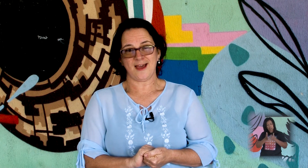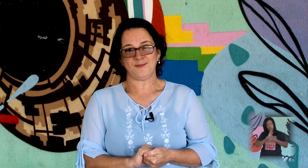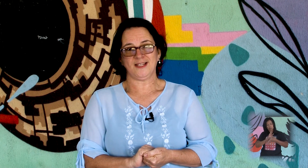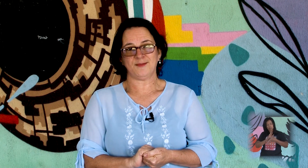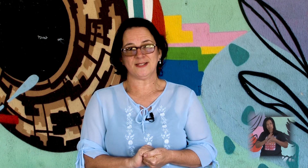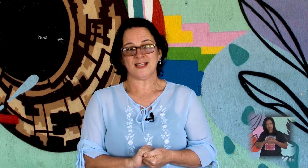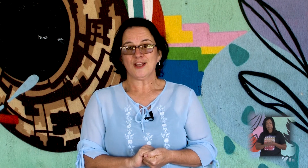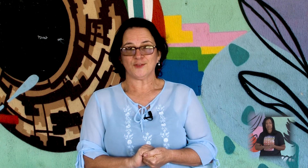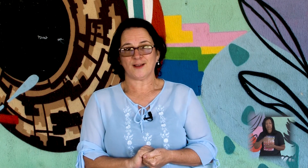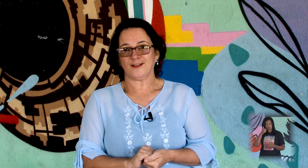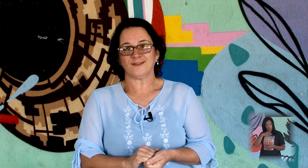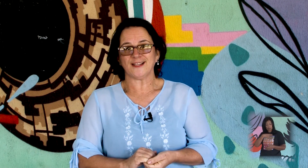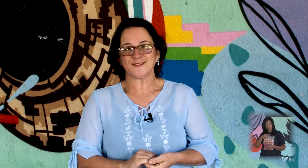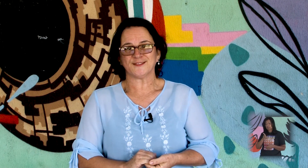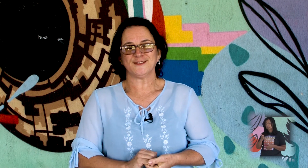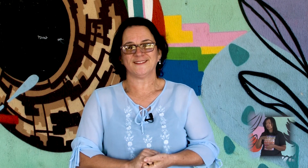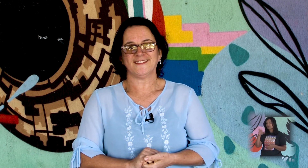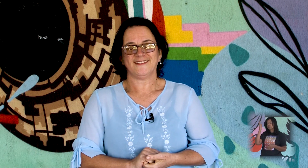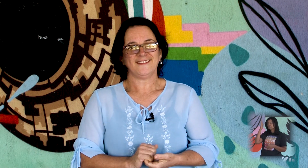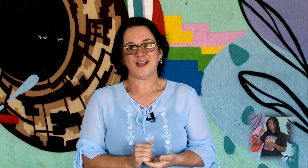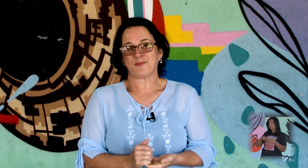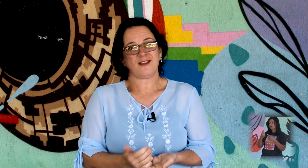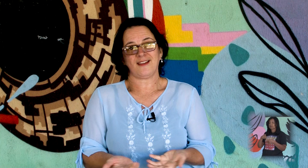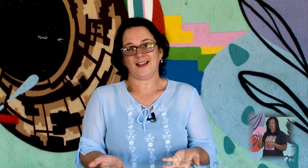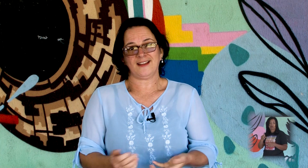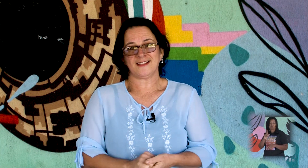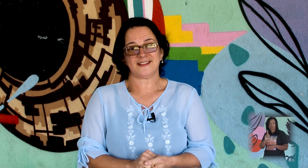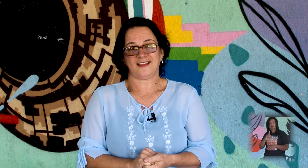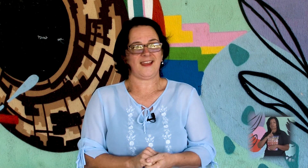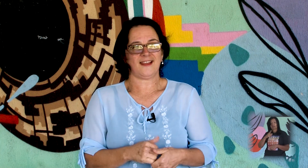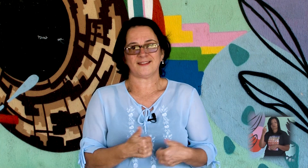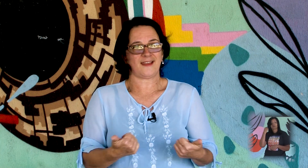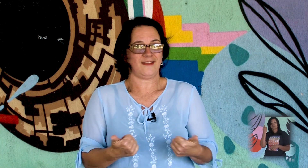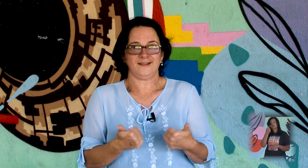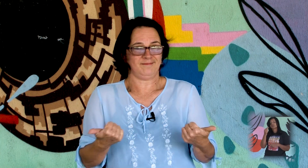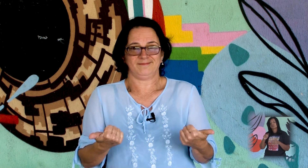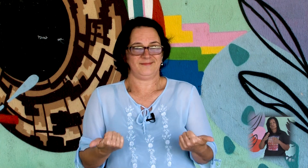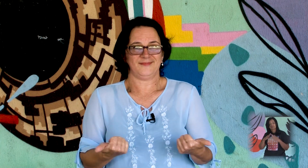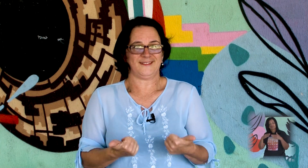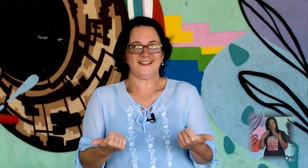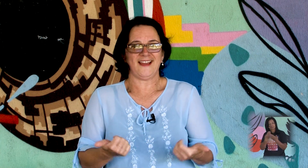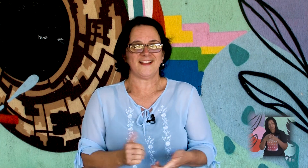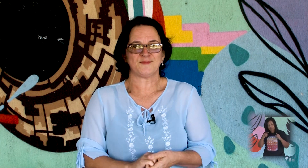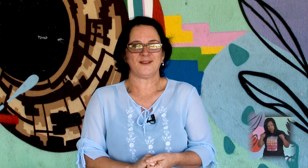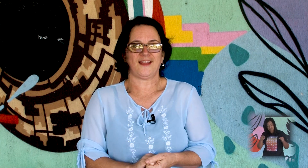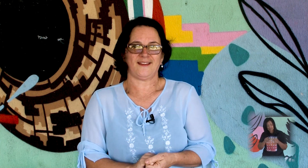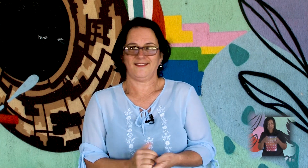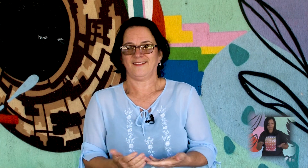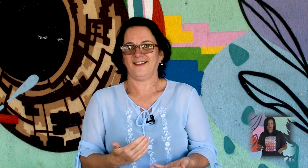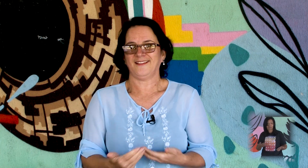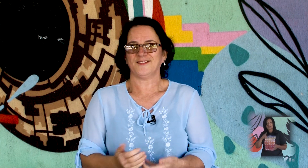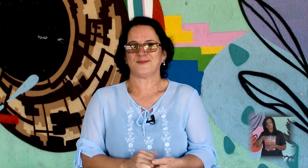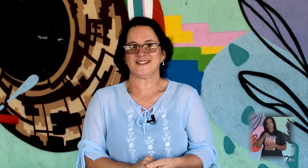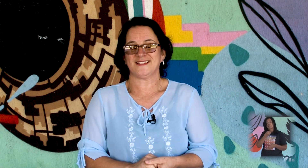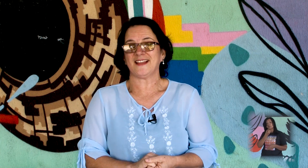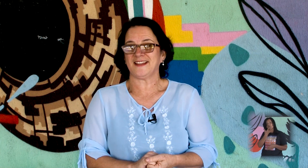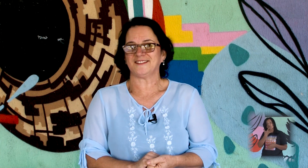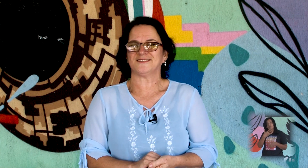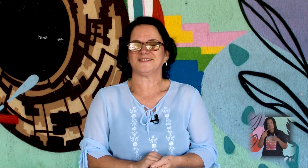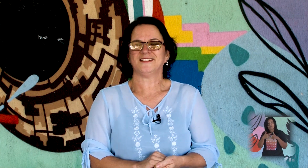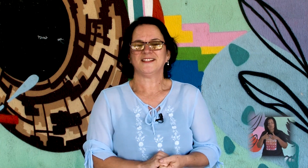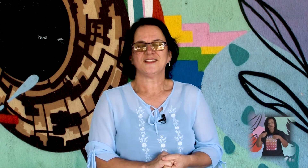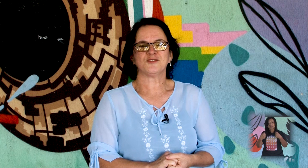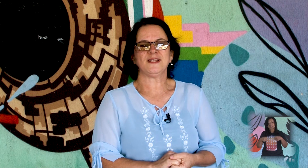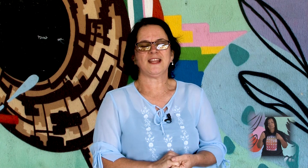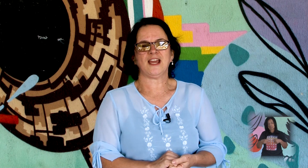ela sabe Libras, só que ela não tem surdo, né? Ela ia sair nota 10, porque, né? Não precisaria